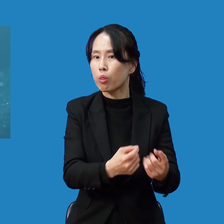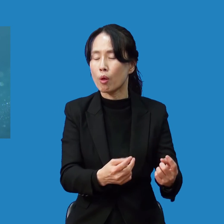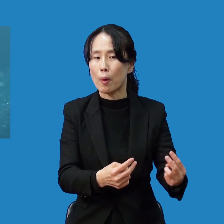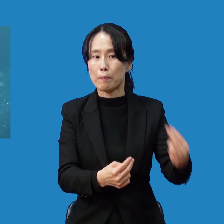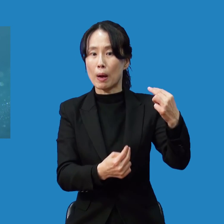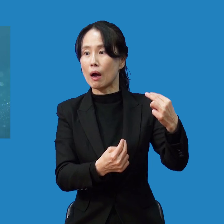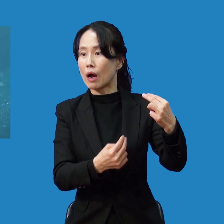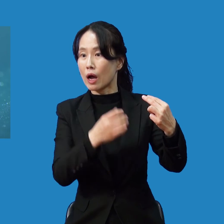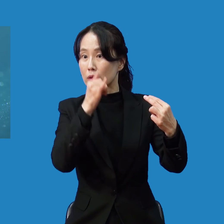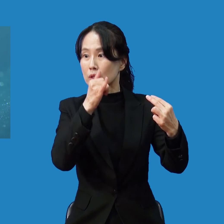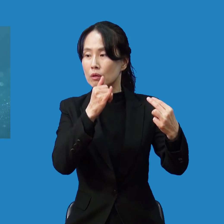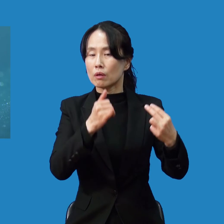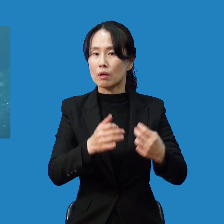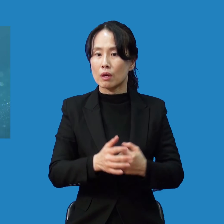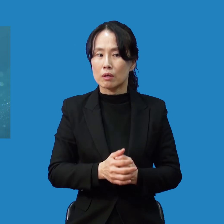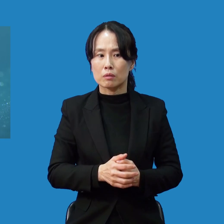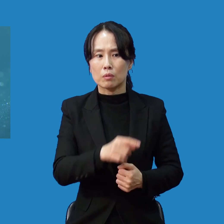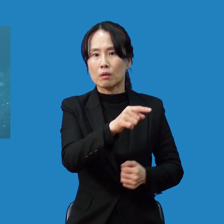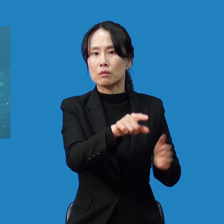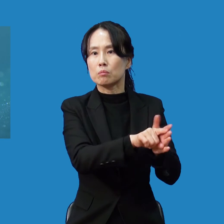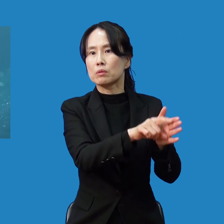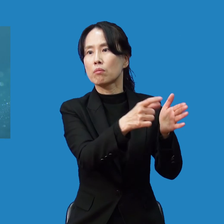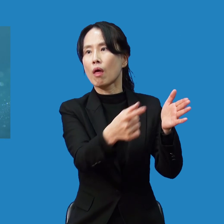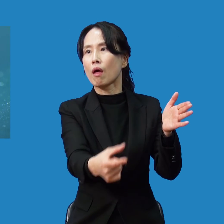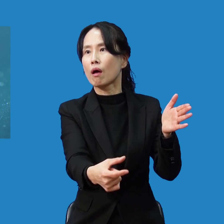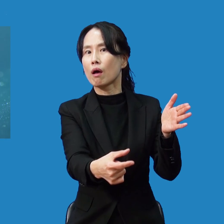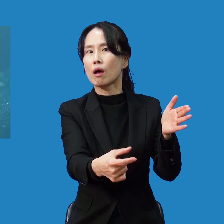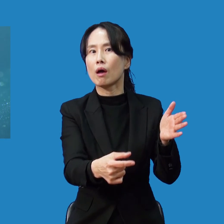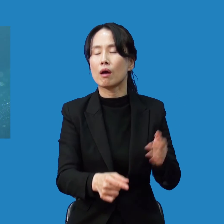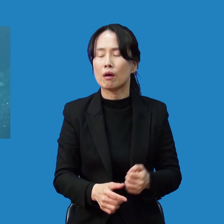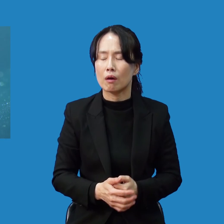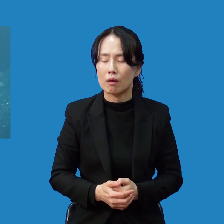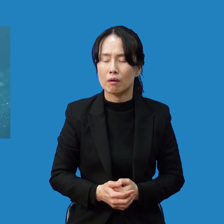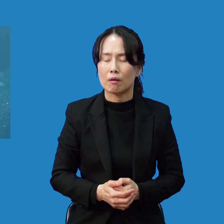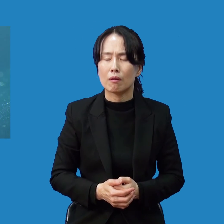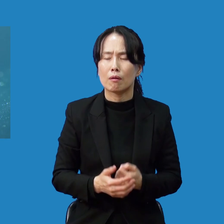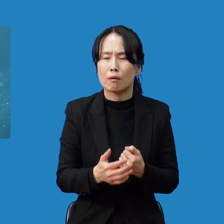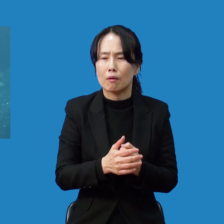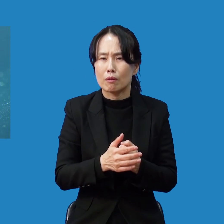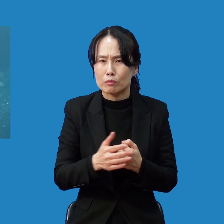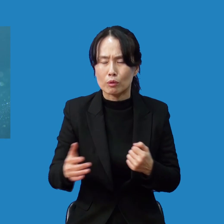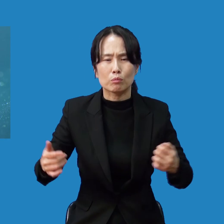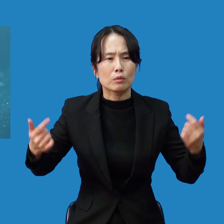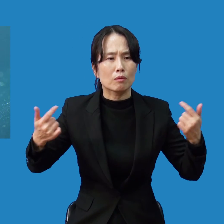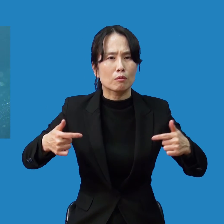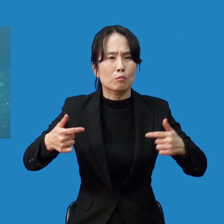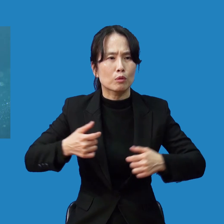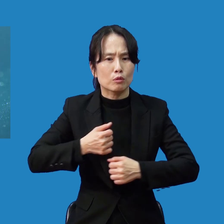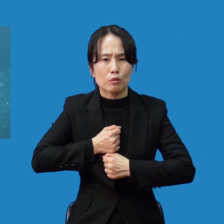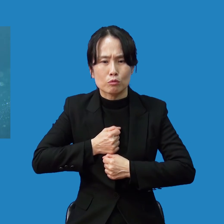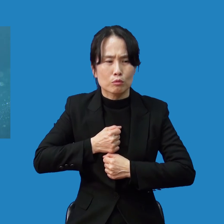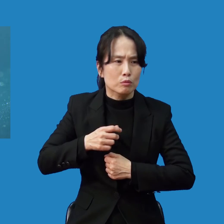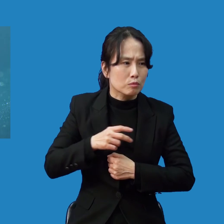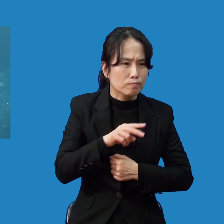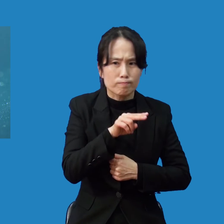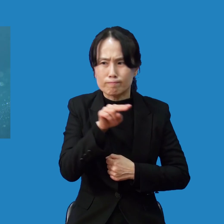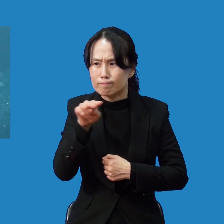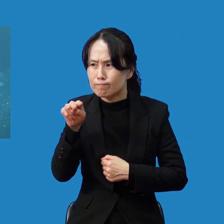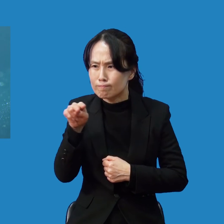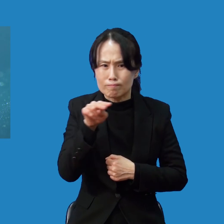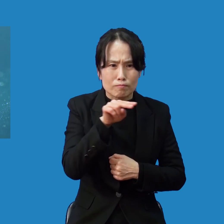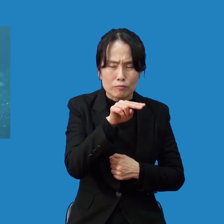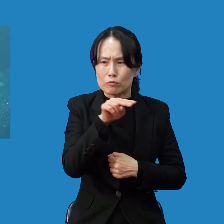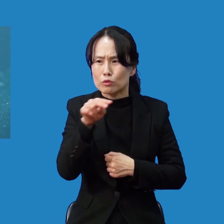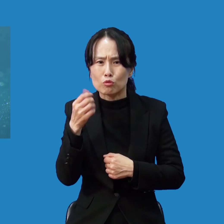거 아닙니까? 그러니까 그런 일이 생기지 않도록 주위를 잘 살펴야 되는데, 누가 보는지 안 보는지